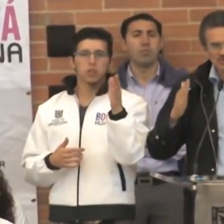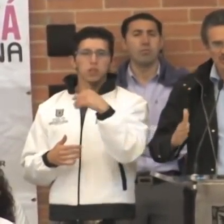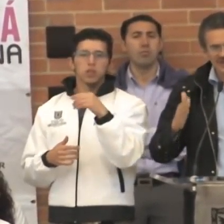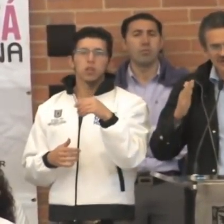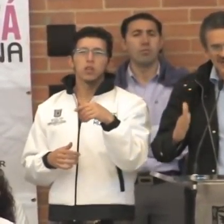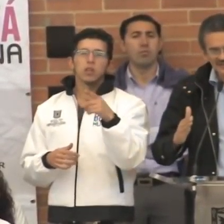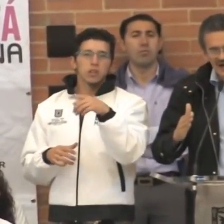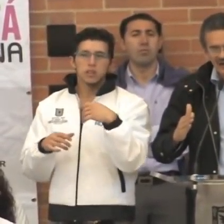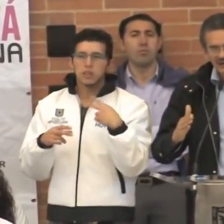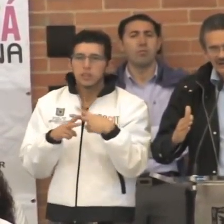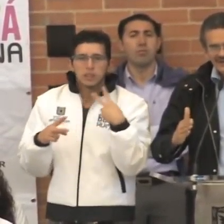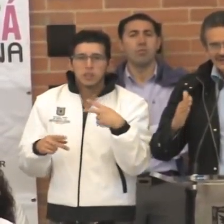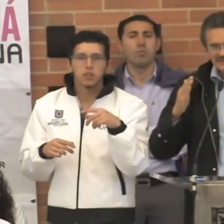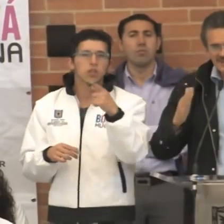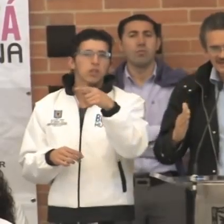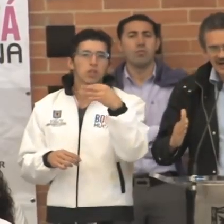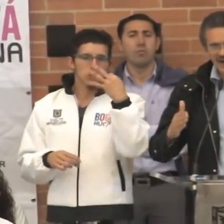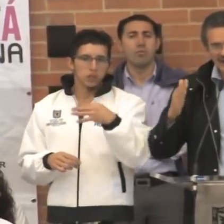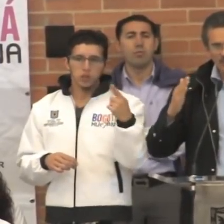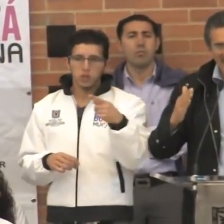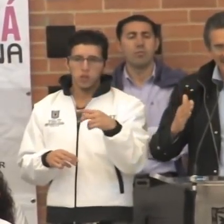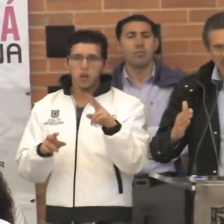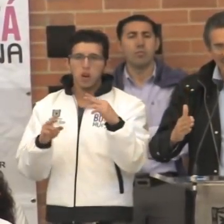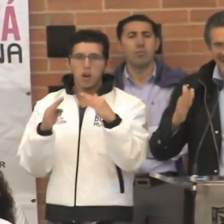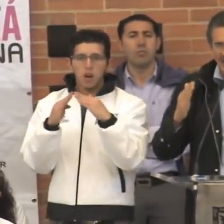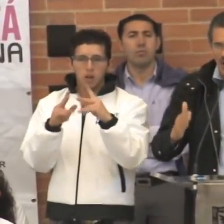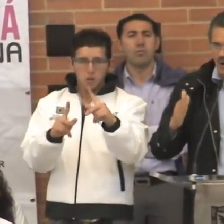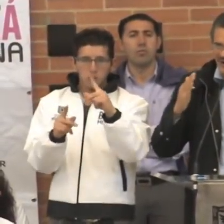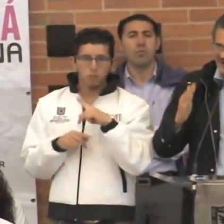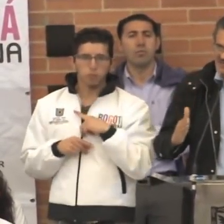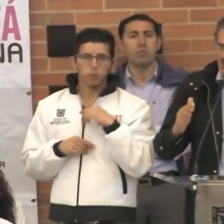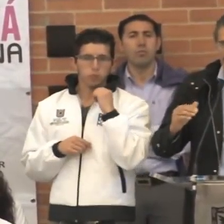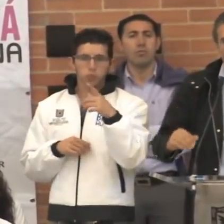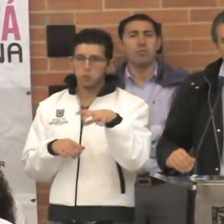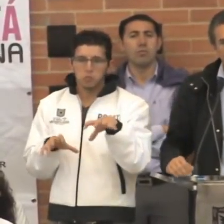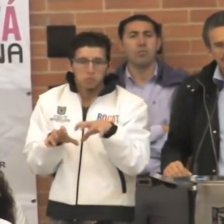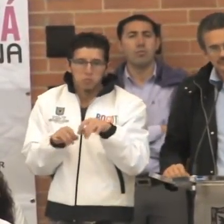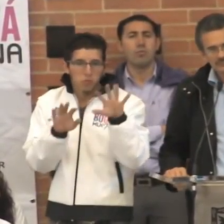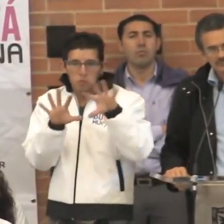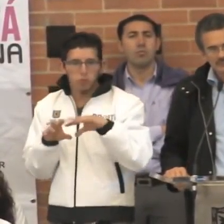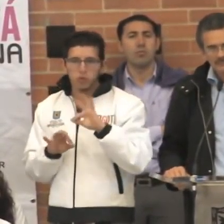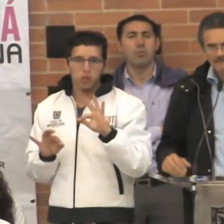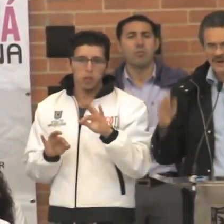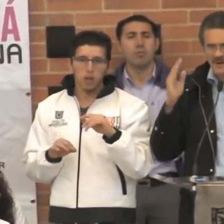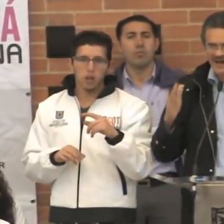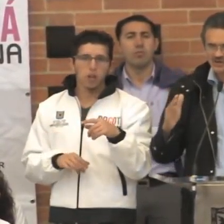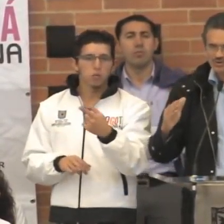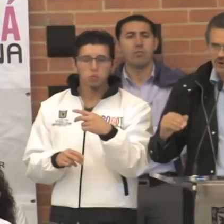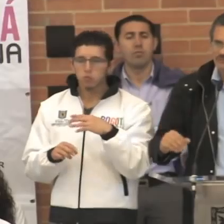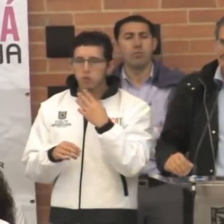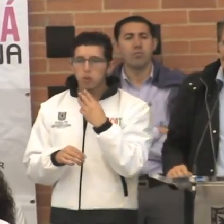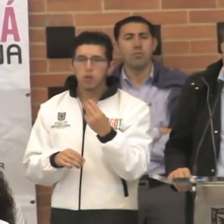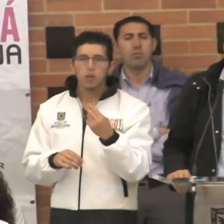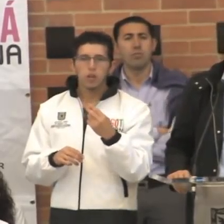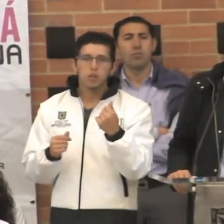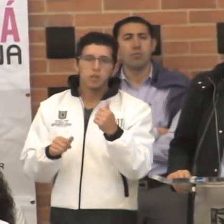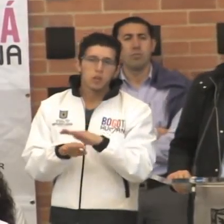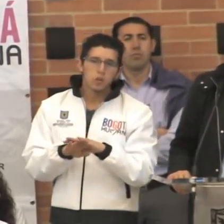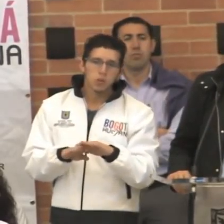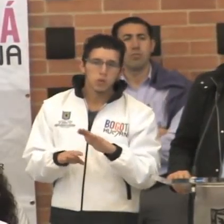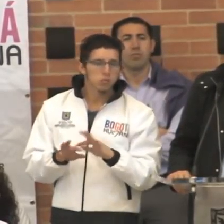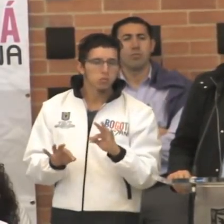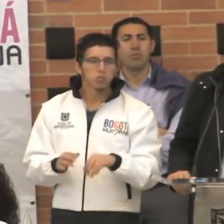una solución de vivienda digna en un barrio que no corra riesgo. Primera solución.